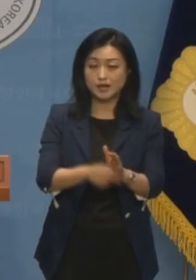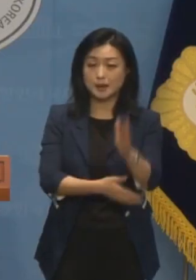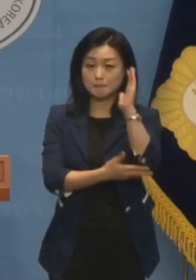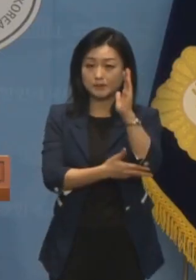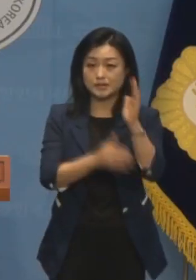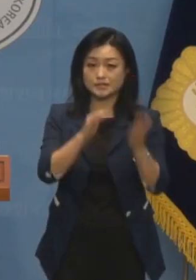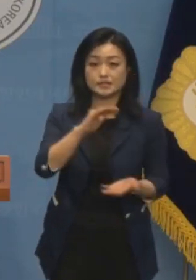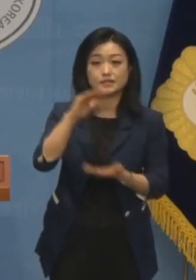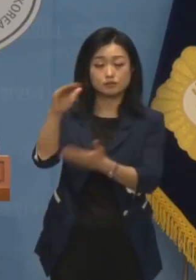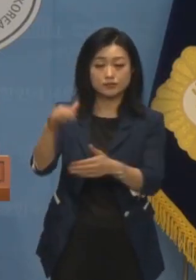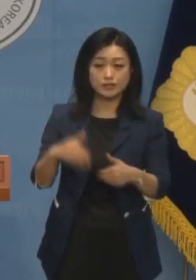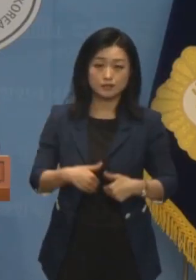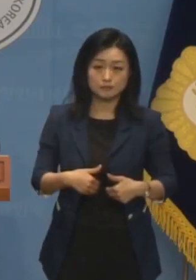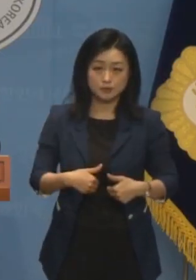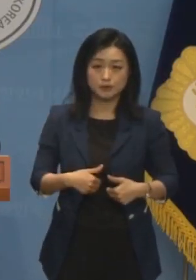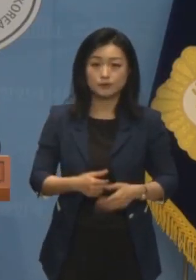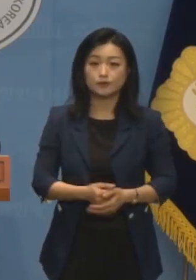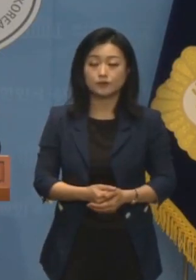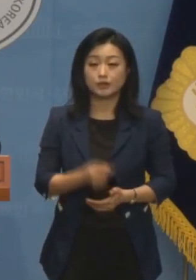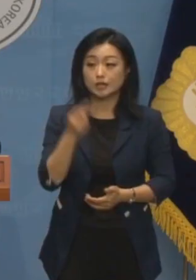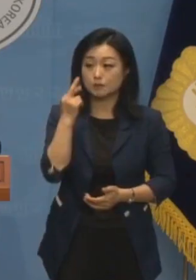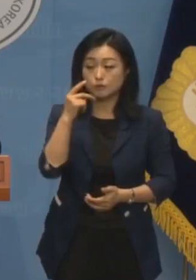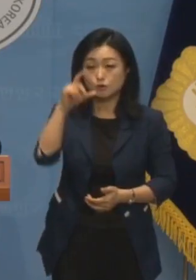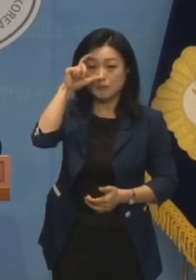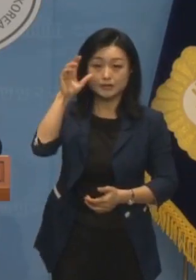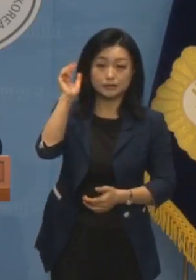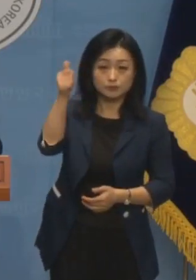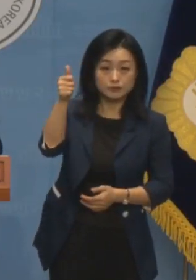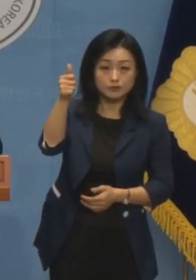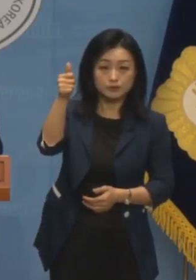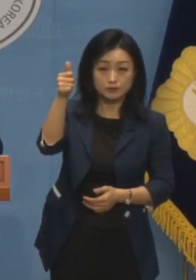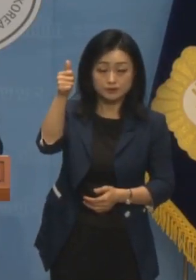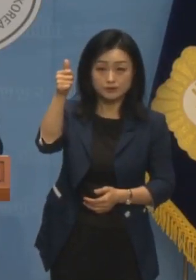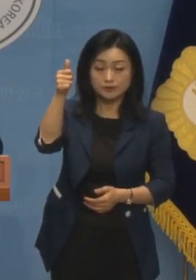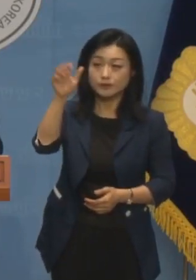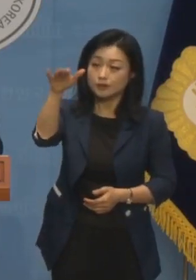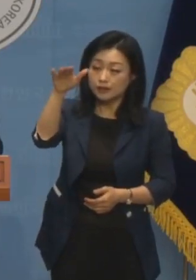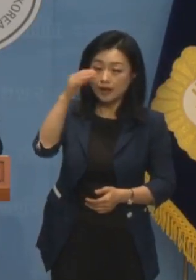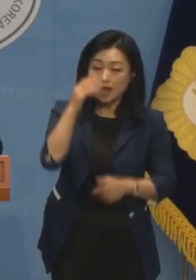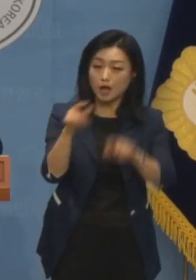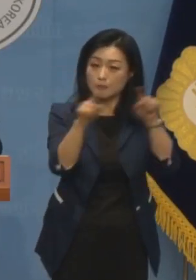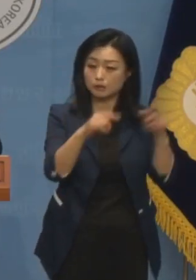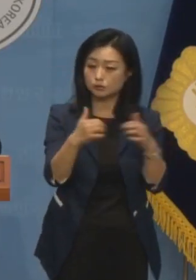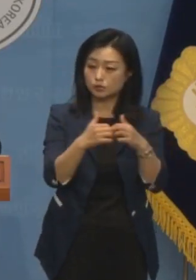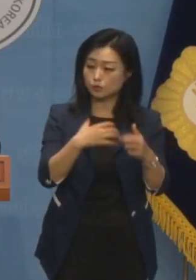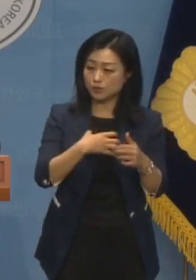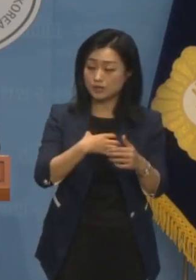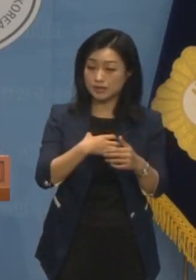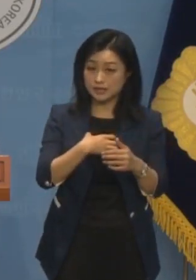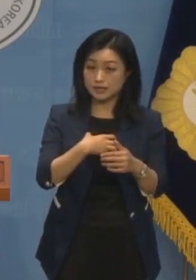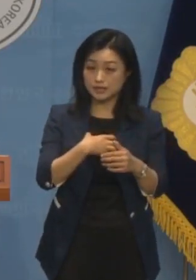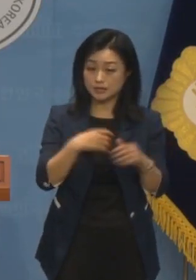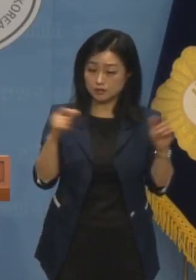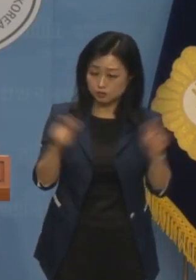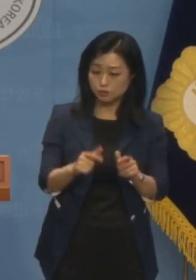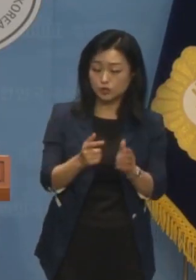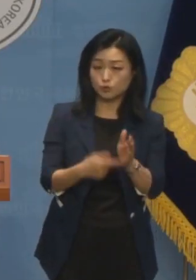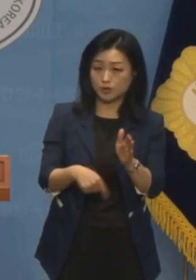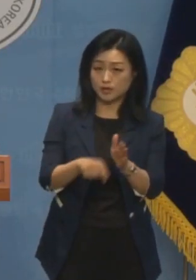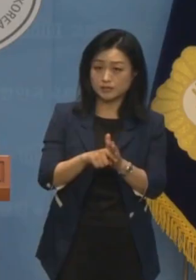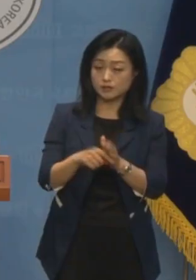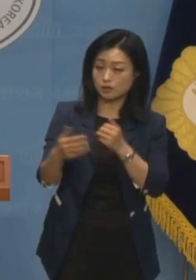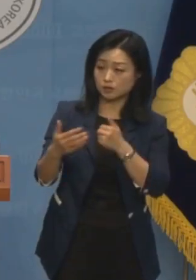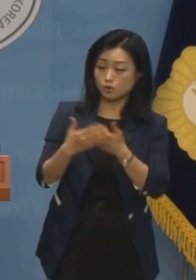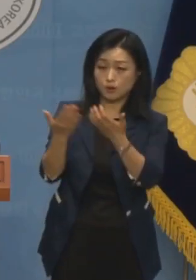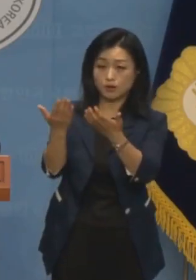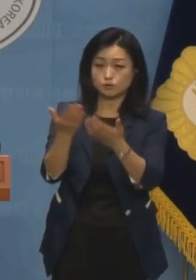명확히 전달해야 합니다. 미국 바이든 정부에게 남은 임기 동안 한반도에서 전쟁 위기가 고조되지 않도록